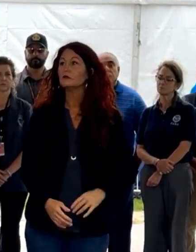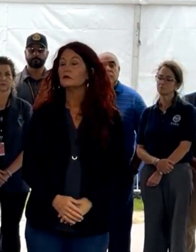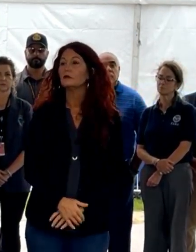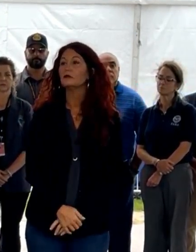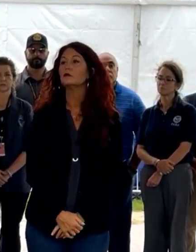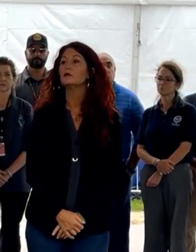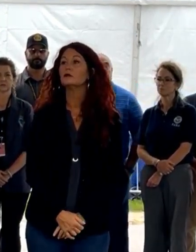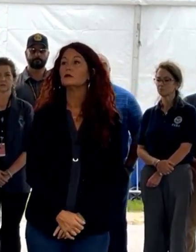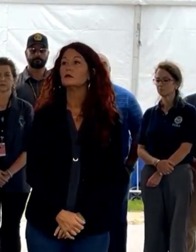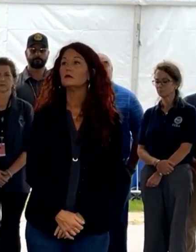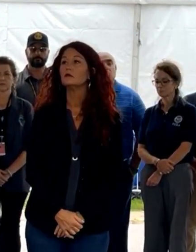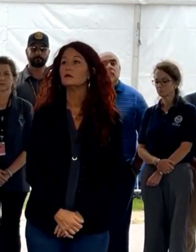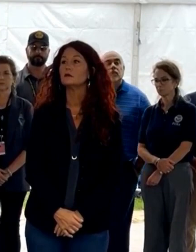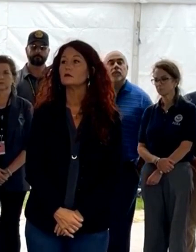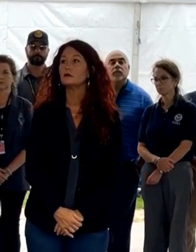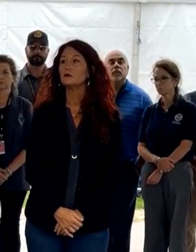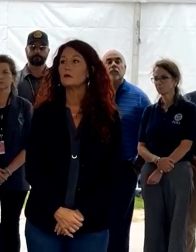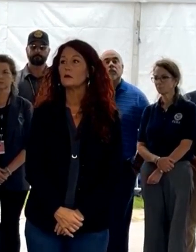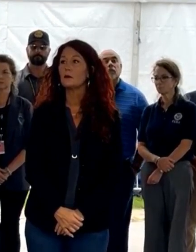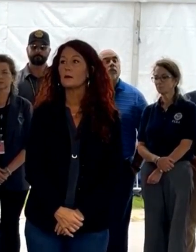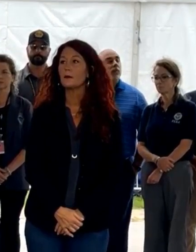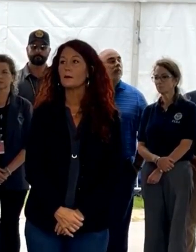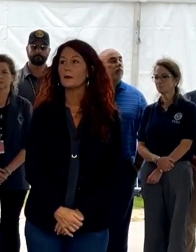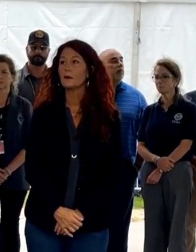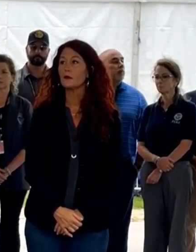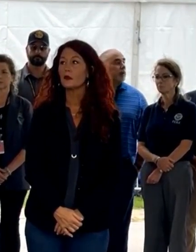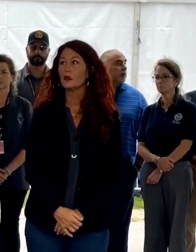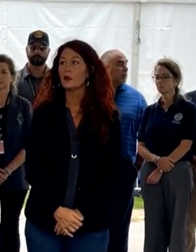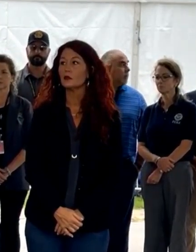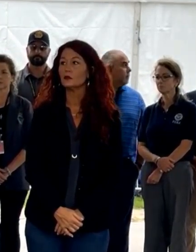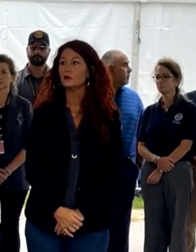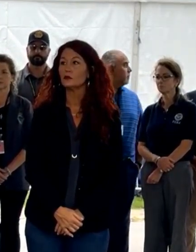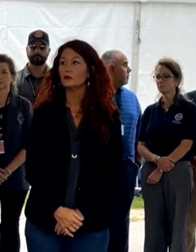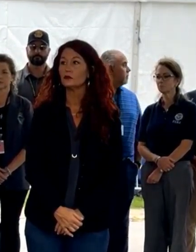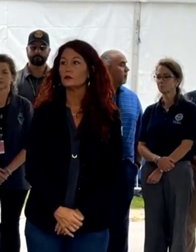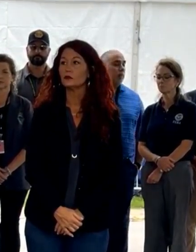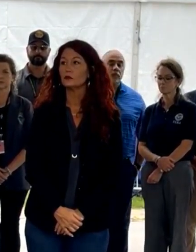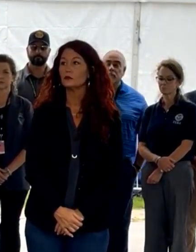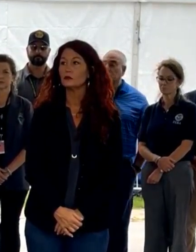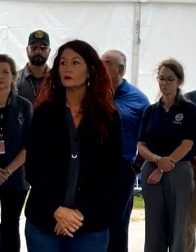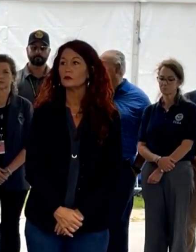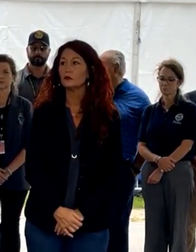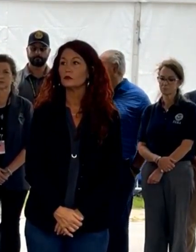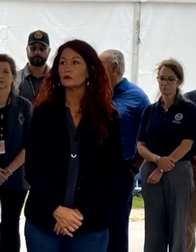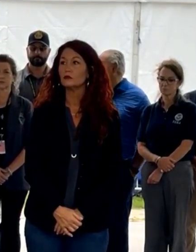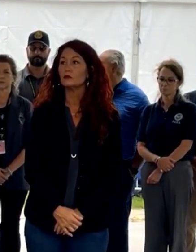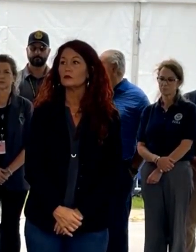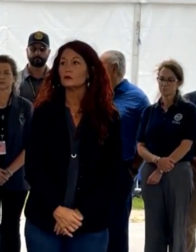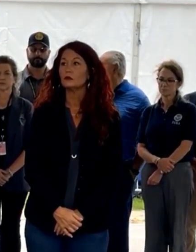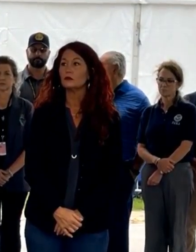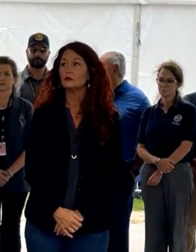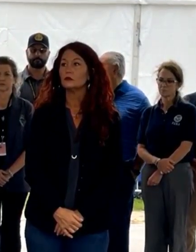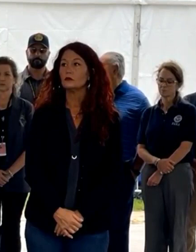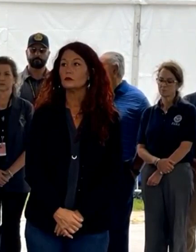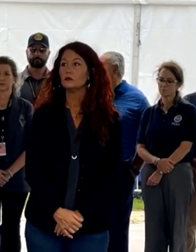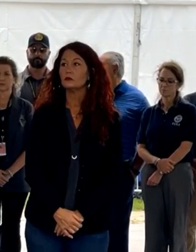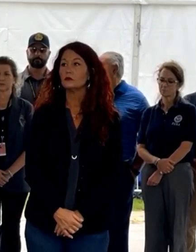trabajadores eléctricos en espera. Condados contactados con lo que es la posibilidad de poder